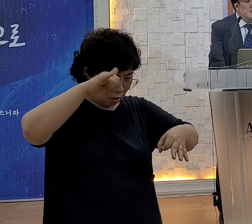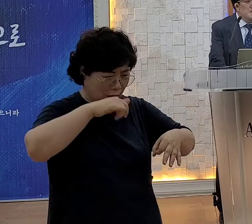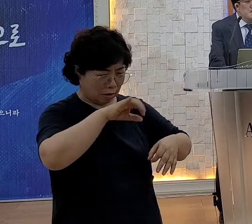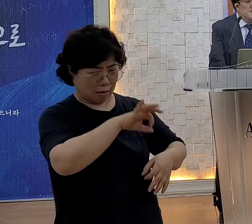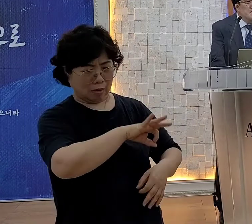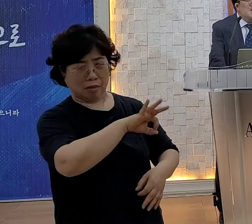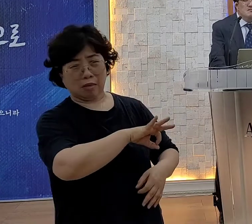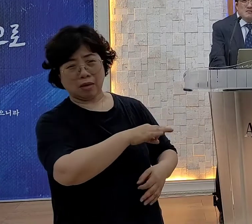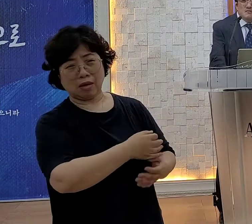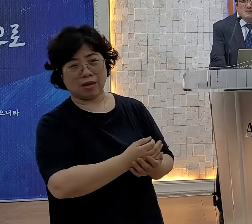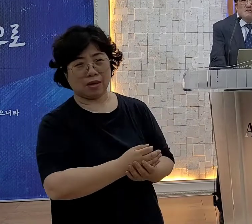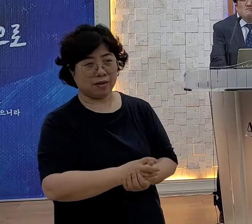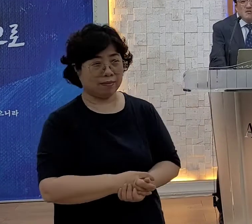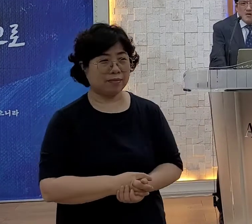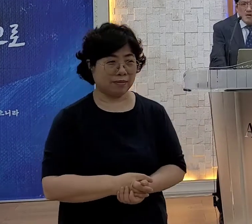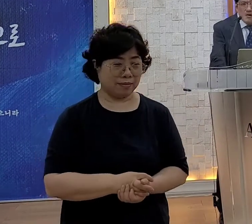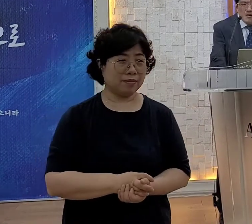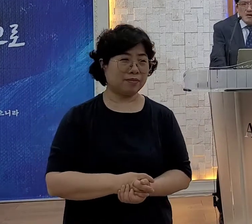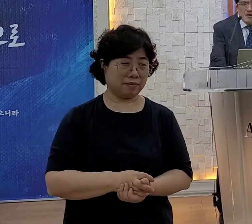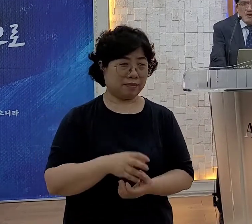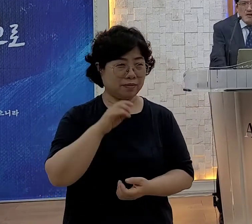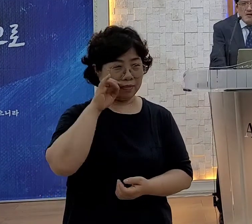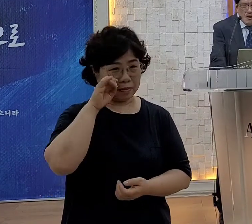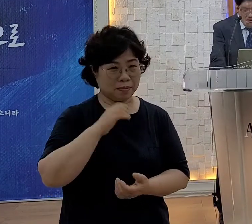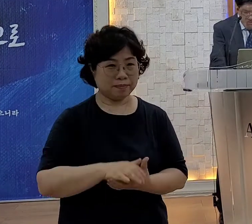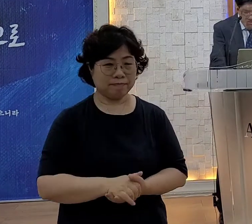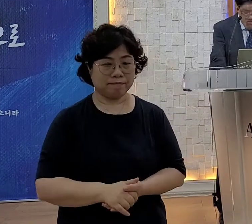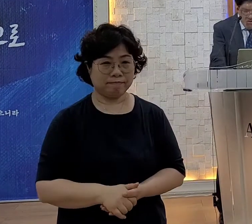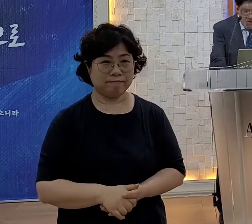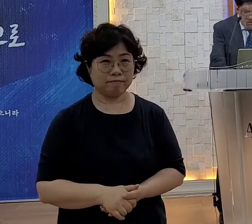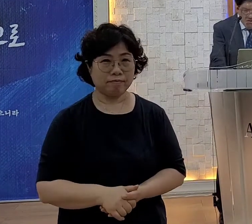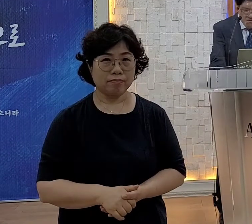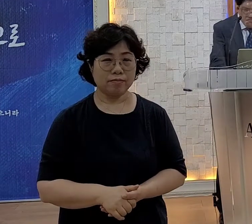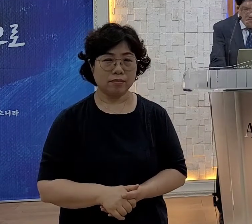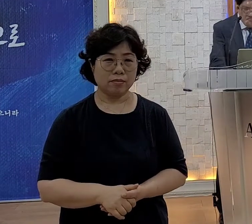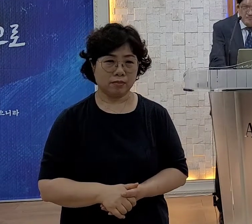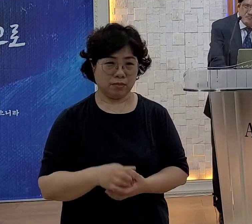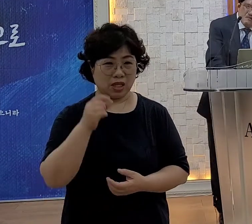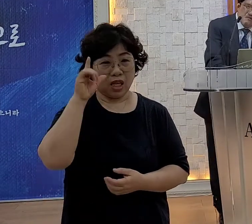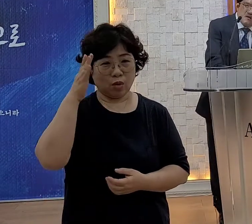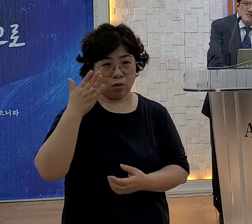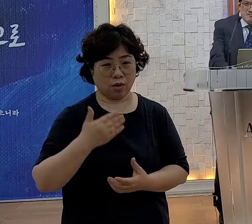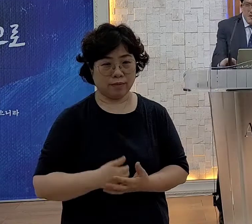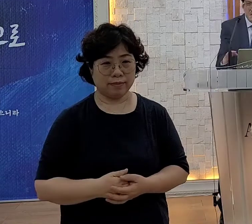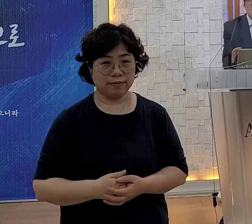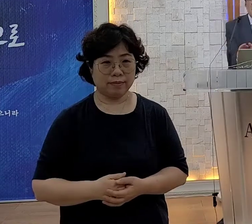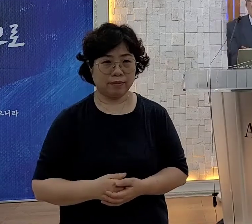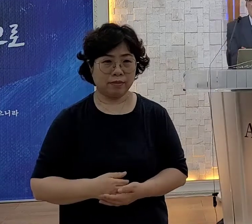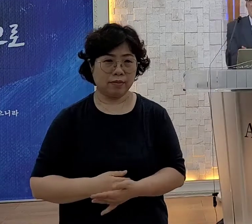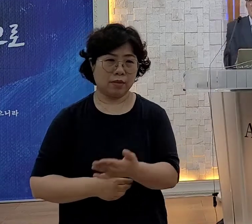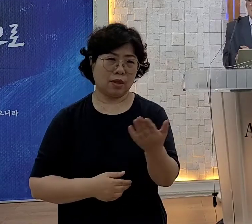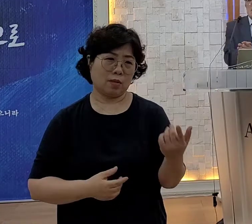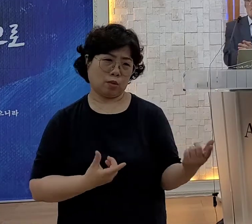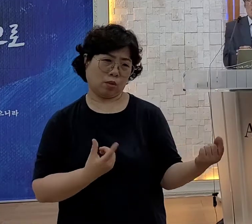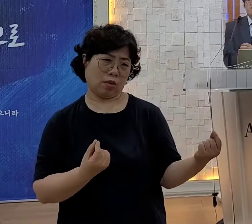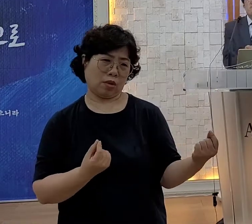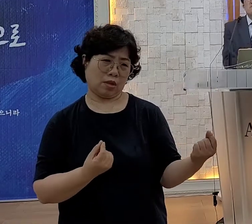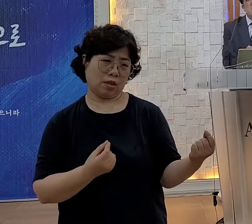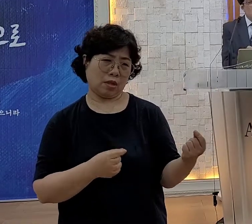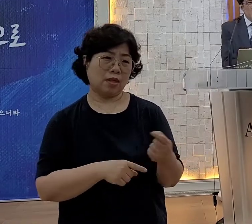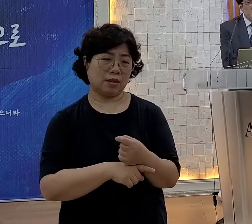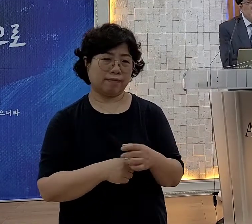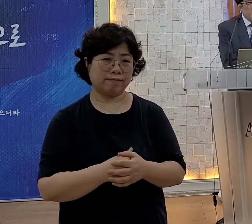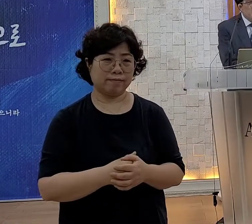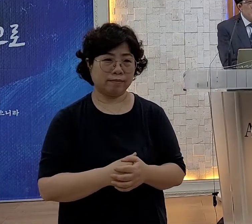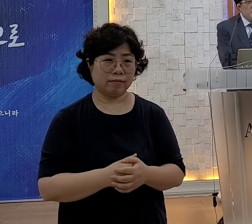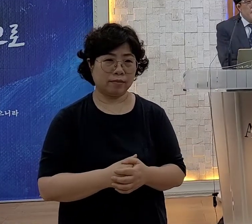없는 미미한 기록이다 라는 것을 알게 될 것입니다. 자, 여러분, 같은 원리. 여러분, 우리가